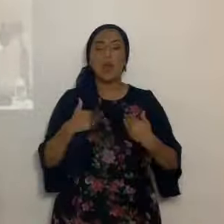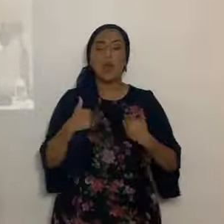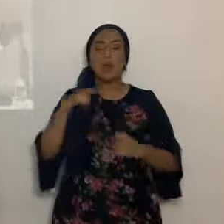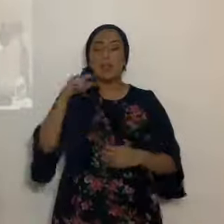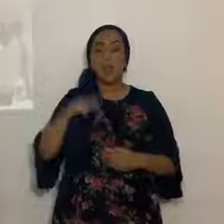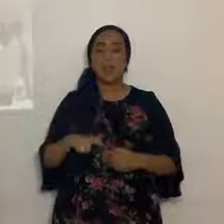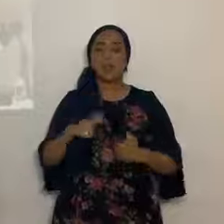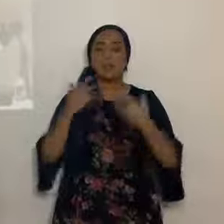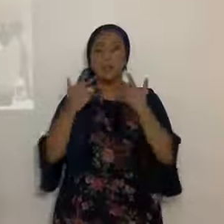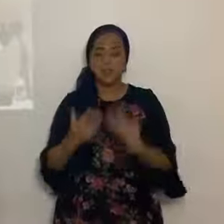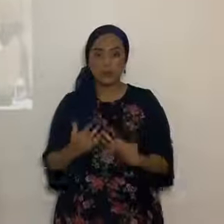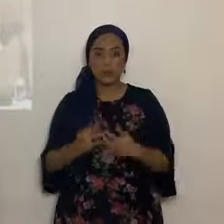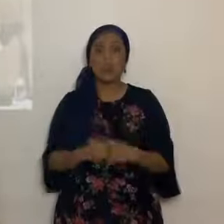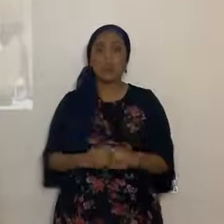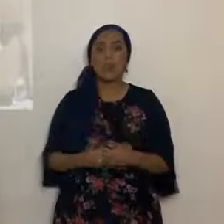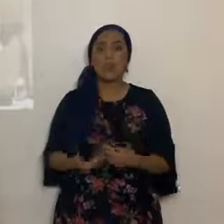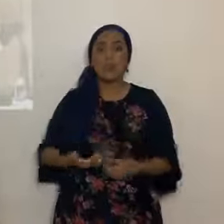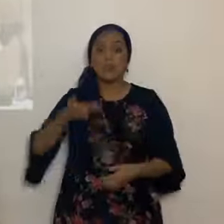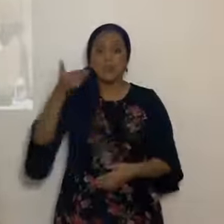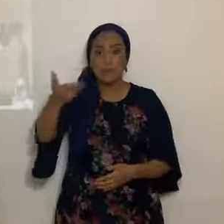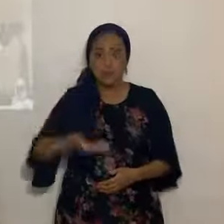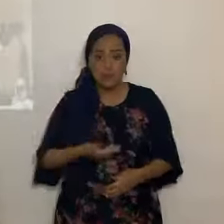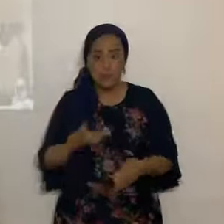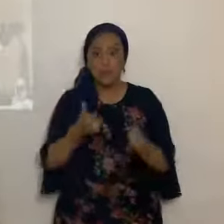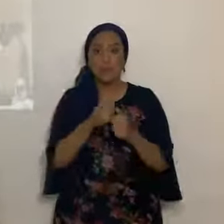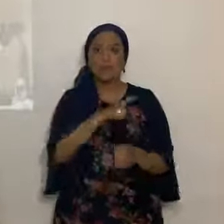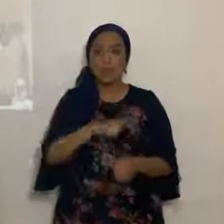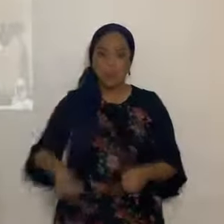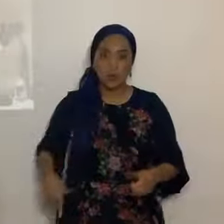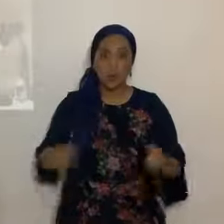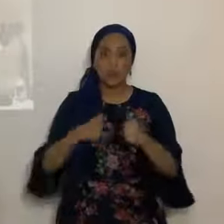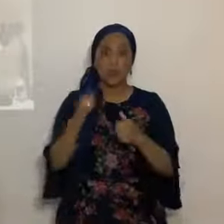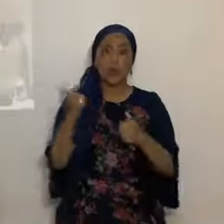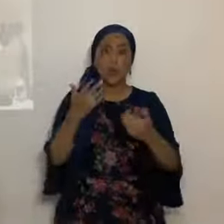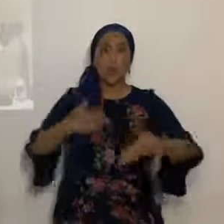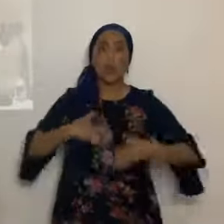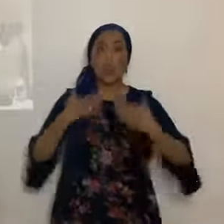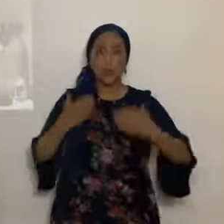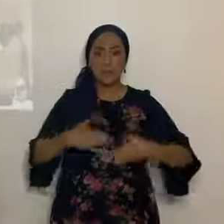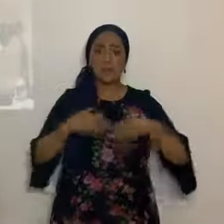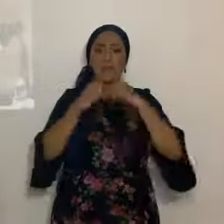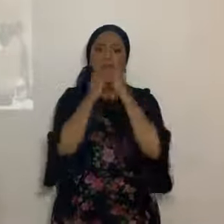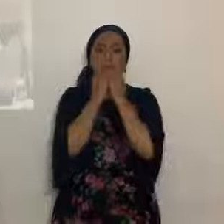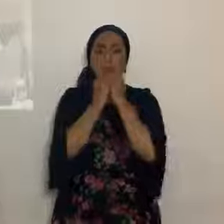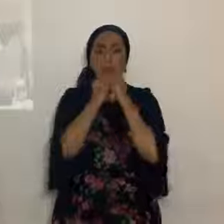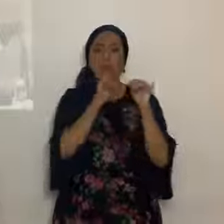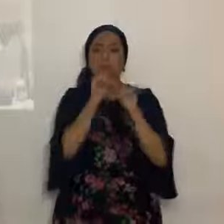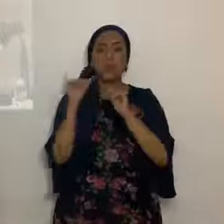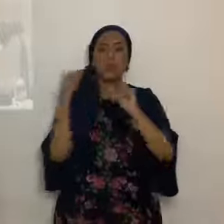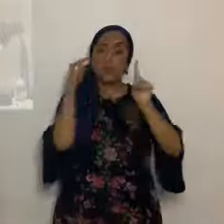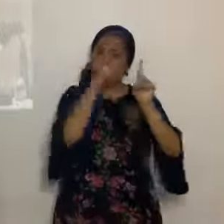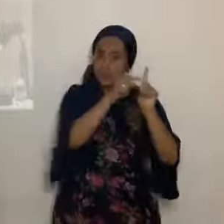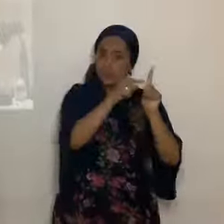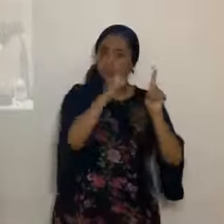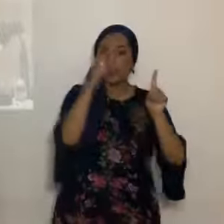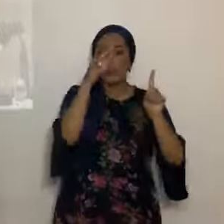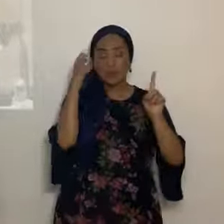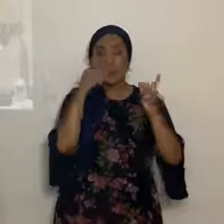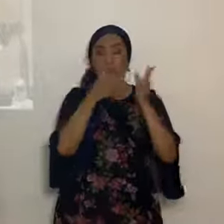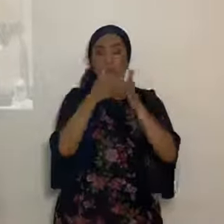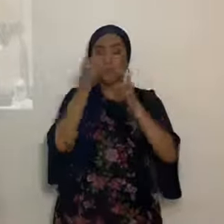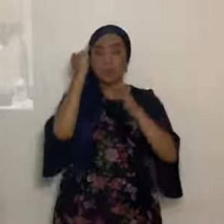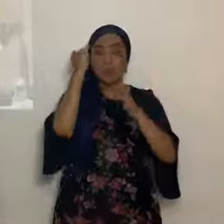tristeza. Recibidle pues en el Señor, en el Adón, con todo gozo y tened en estima a los que son como Él, porque por la